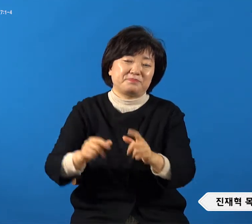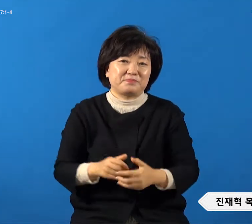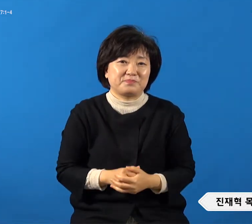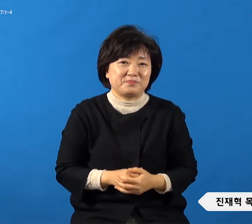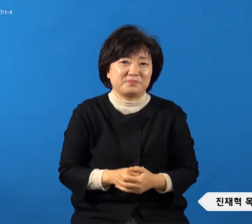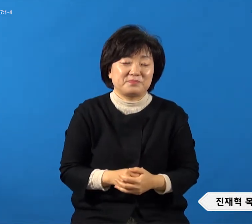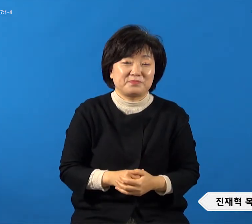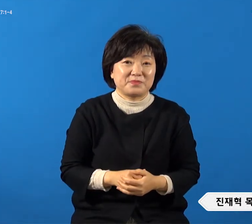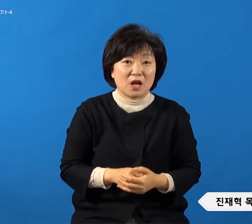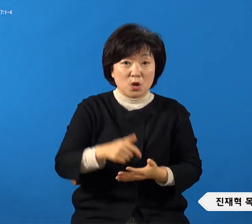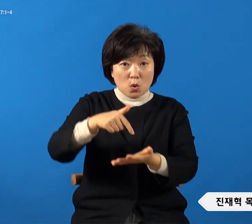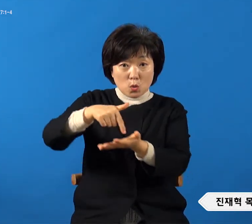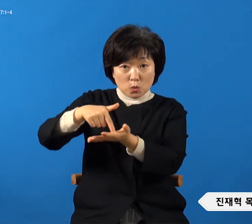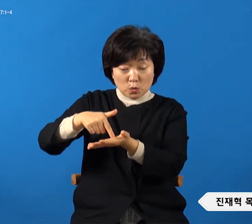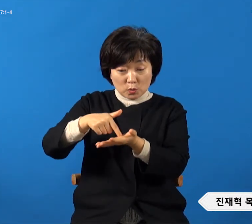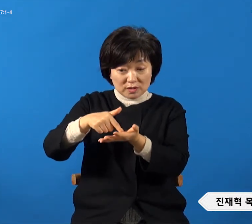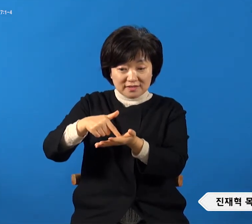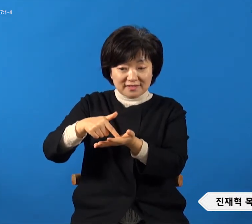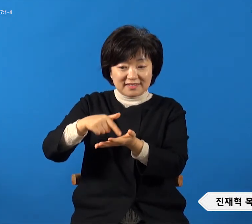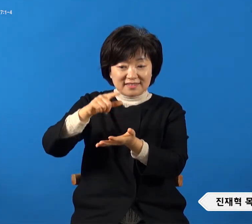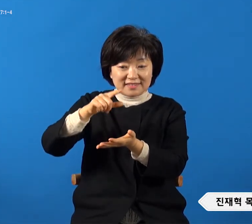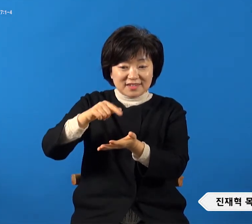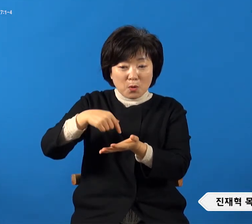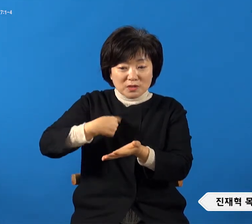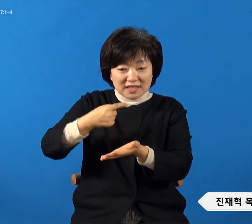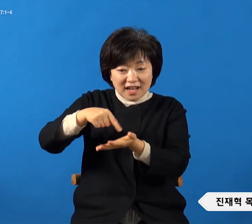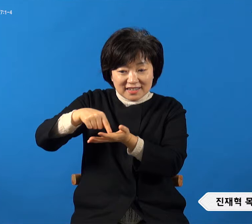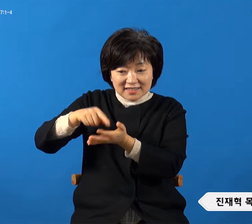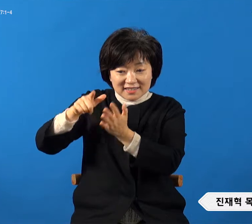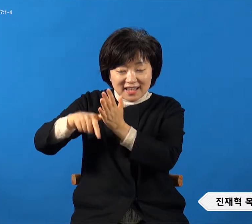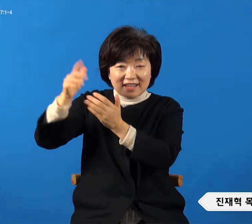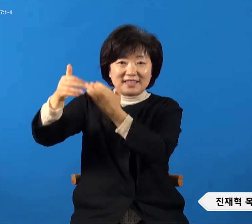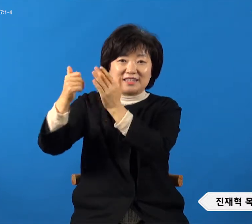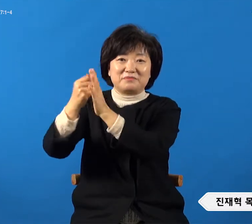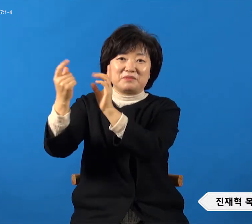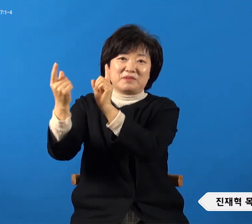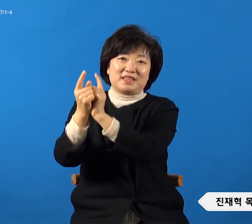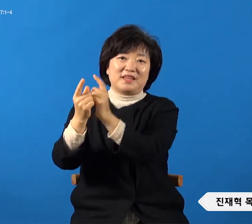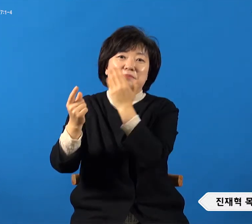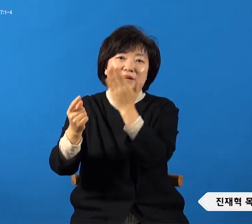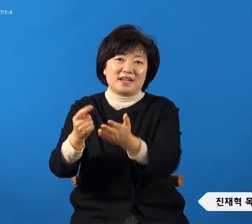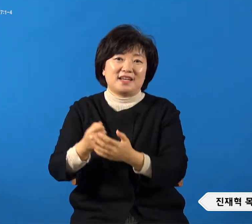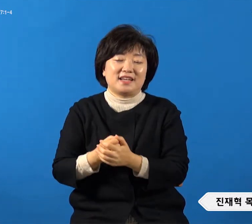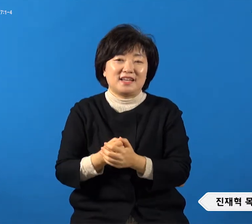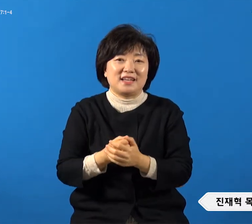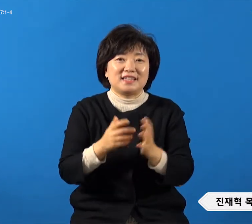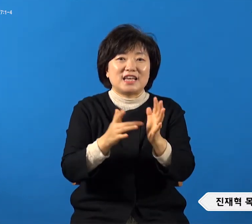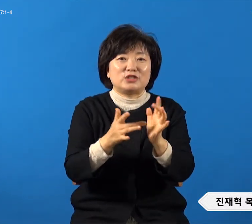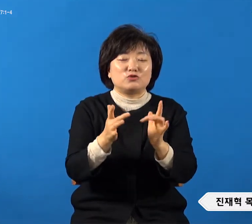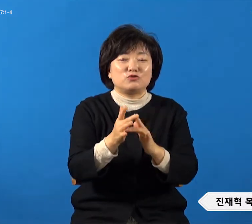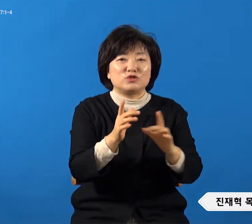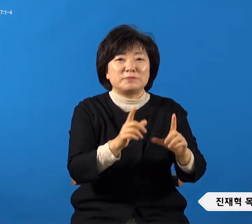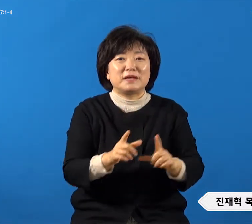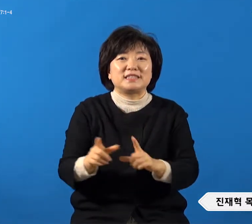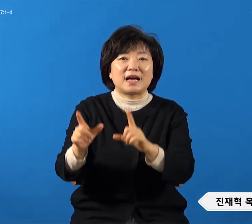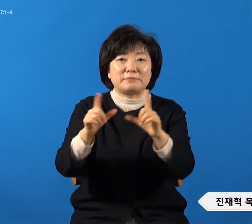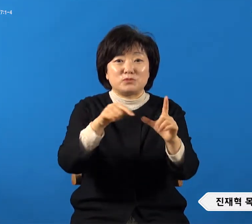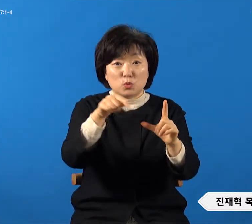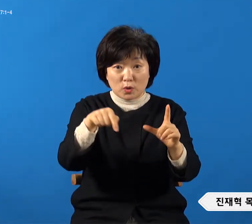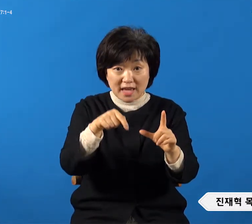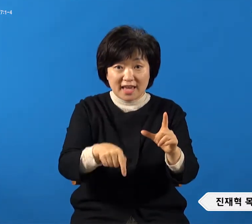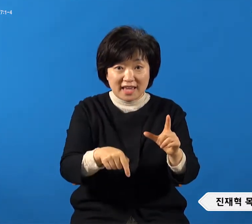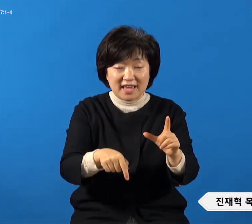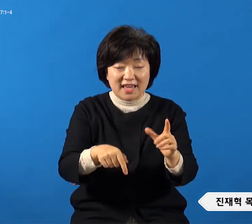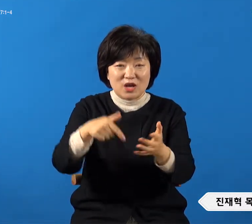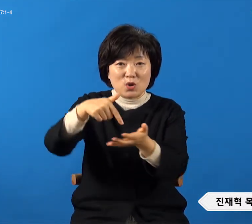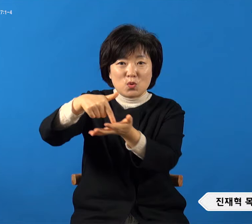보십시오. 고독은 그렇게 하나님을 만나게 합니다. 예수님의 삶 가운데서도 우리는 그